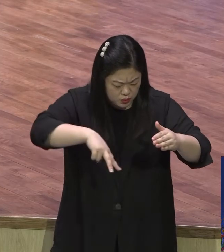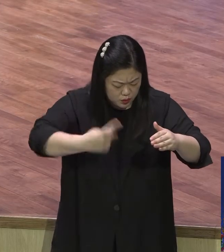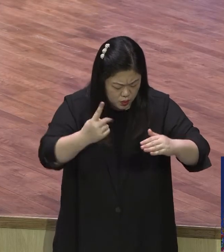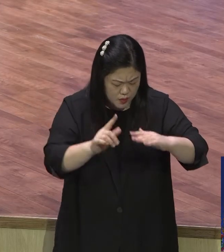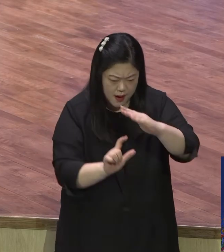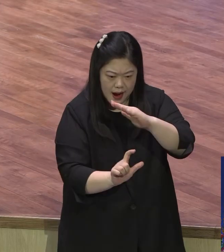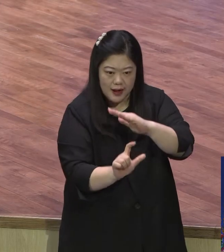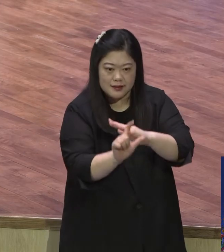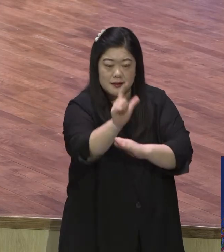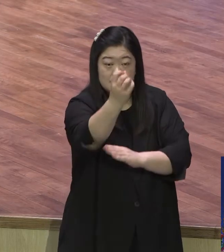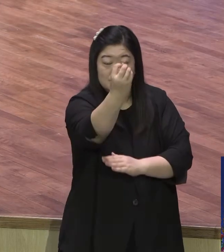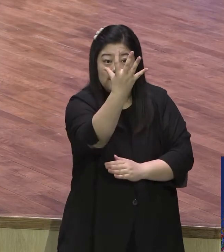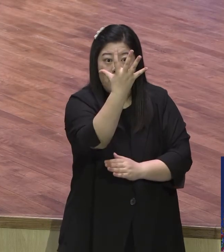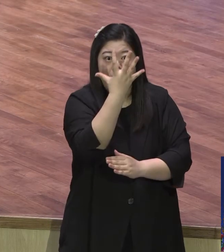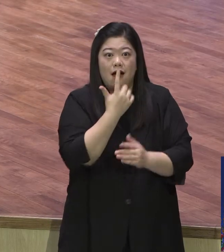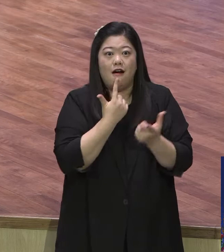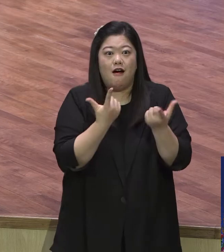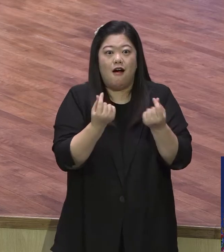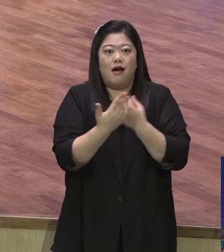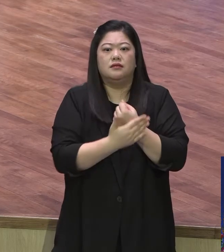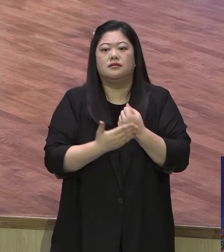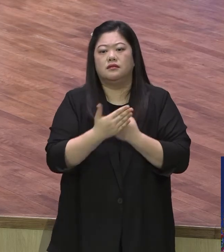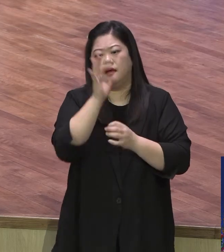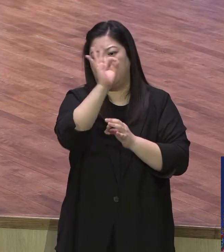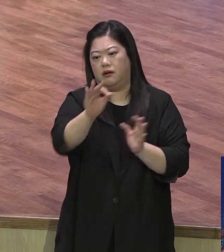있었다 이렇게 말했어요